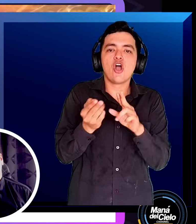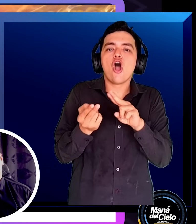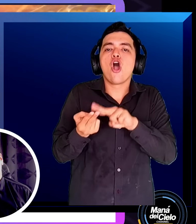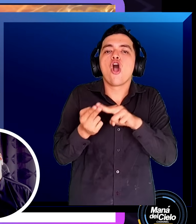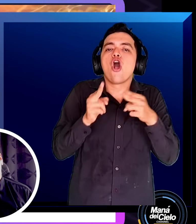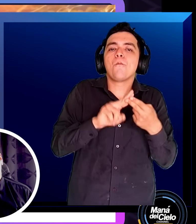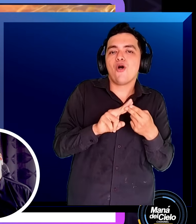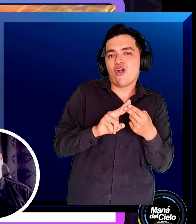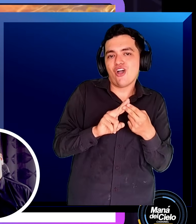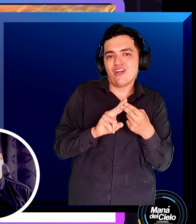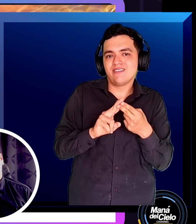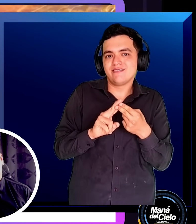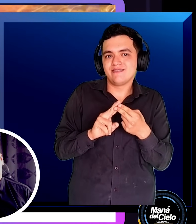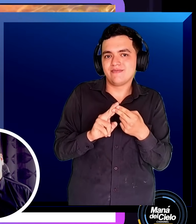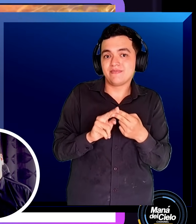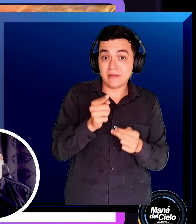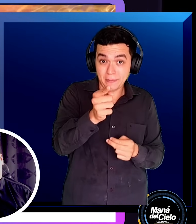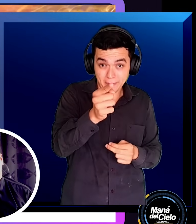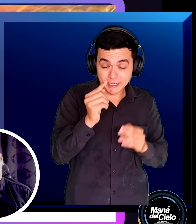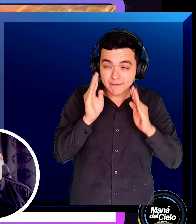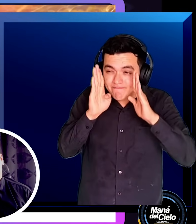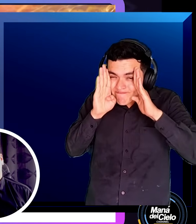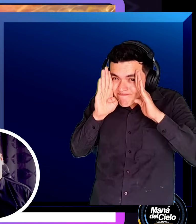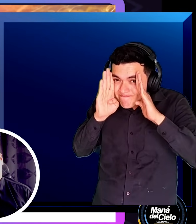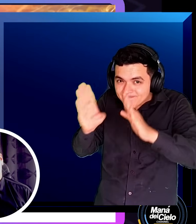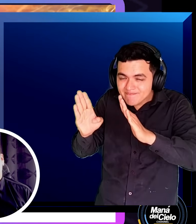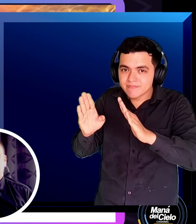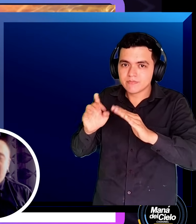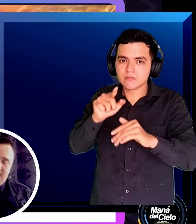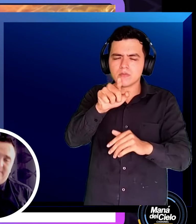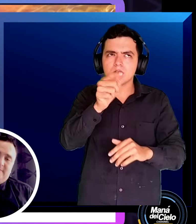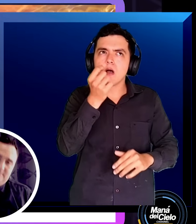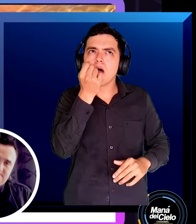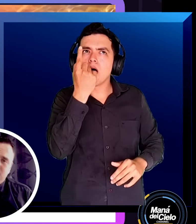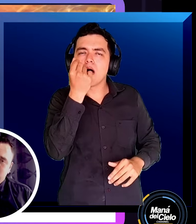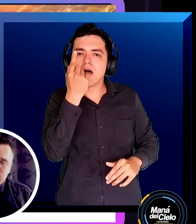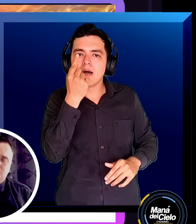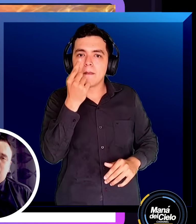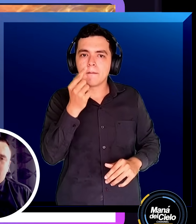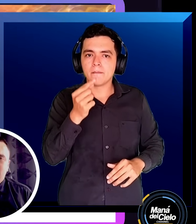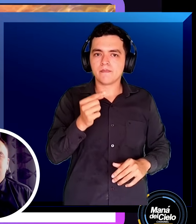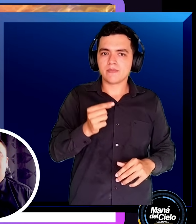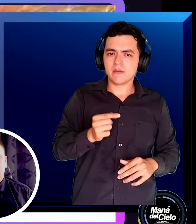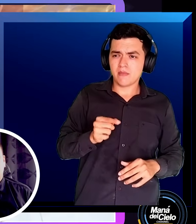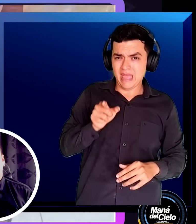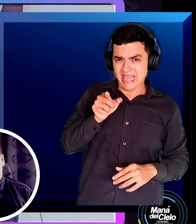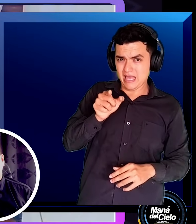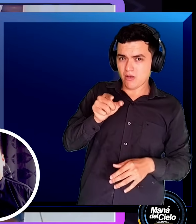cuando Jesús dice, y cuando el esposo les sea quitado,